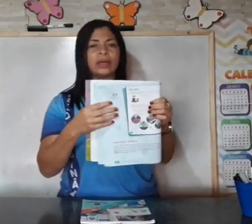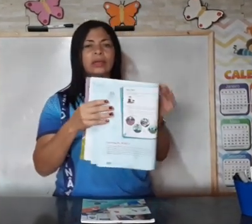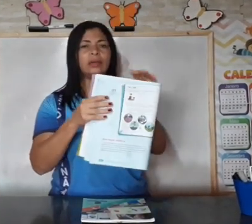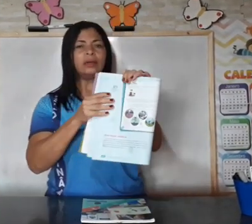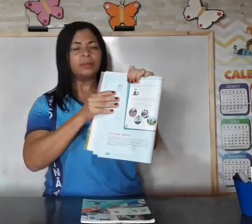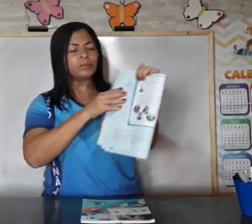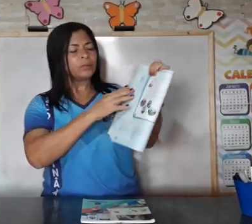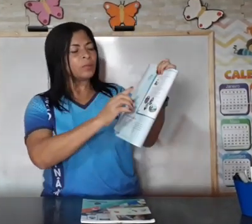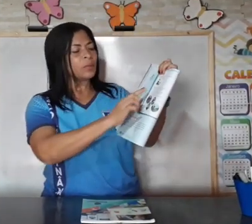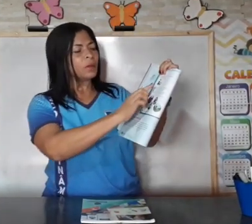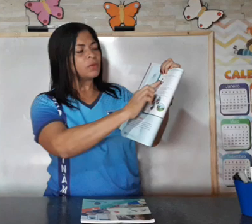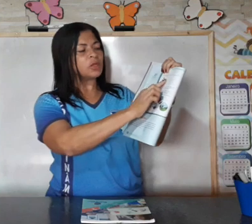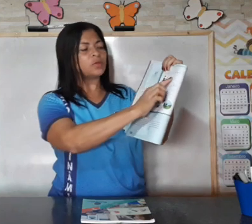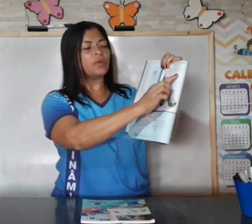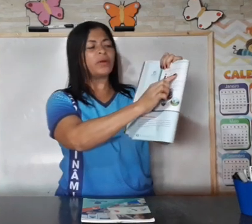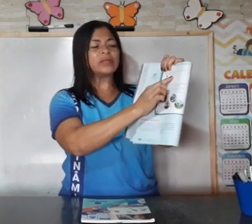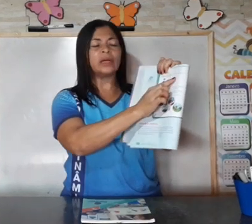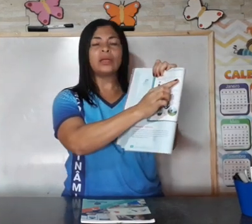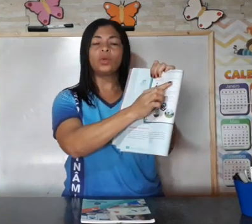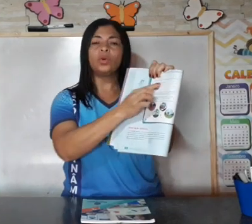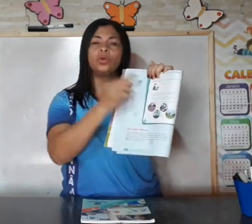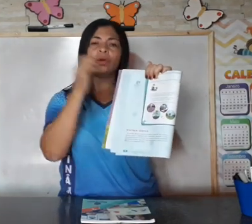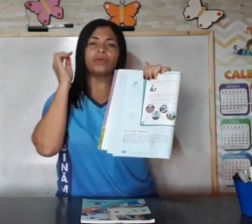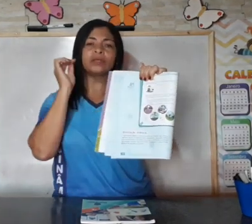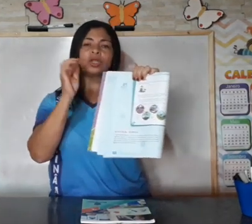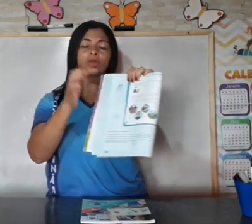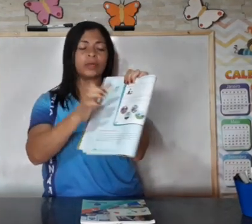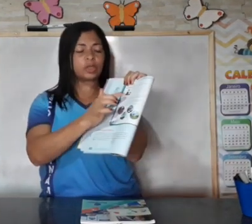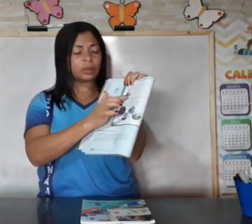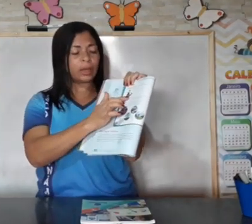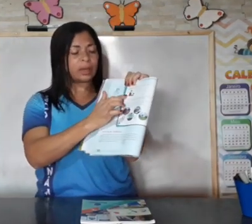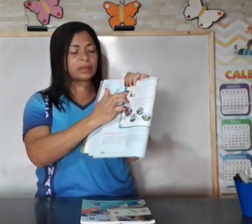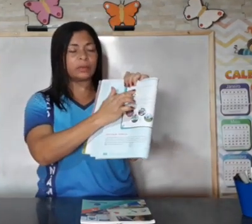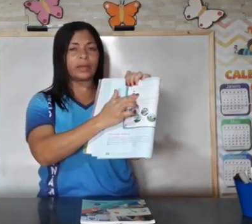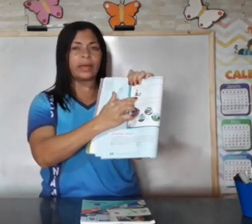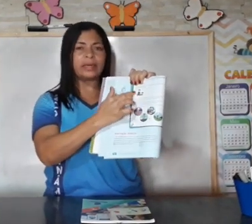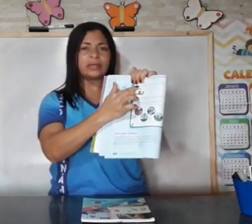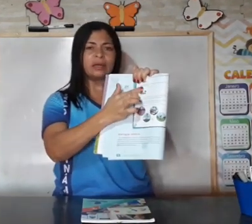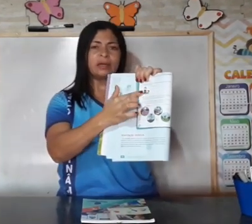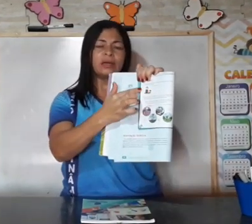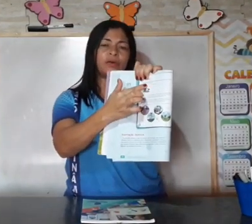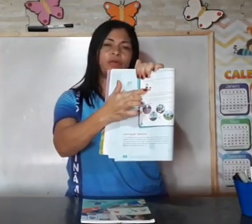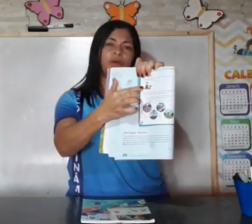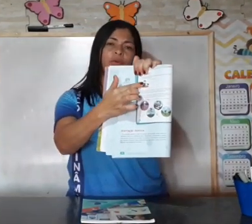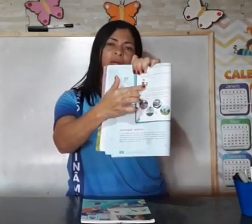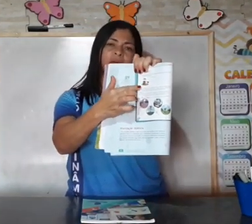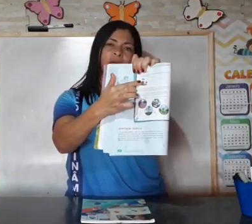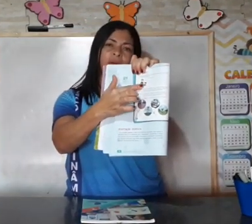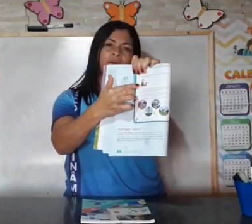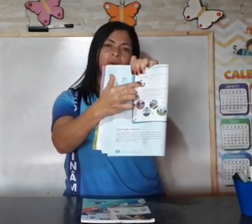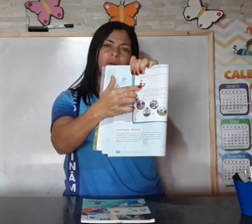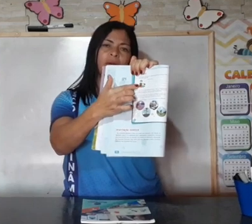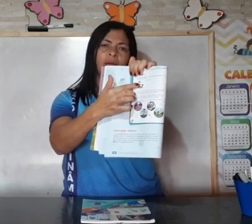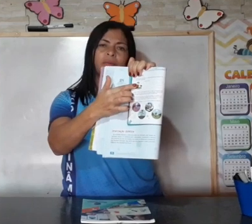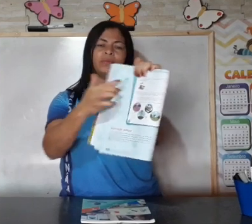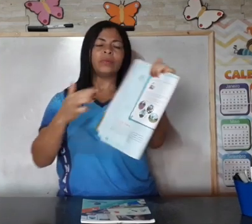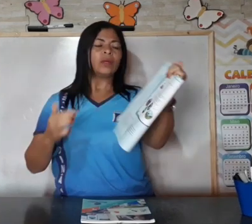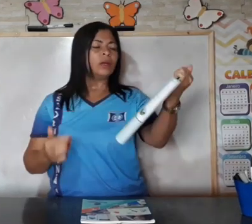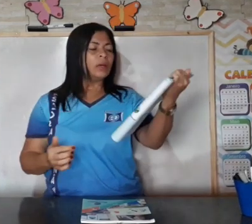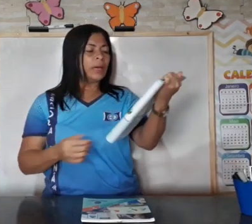daqui. Vocês vão fazer tudo o que vocês estão achando em relação a essa figura aqui, ok? E